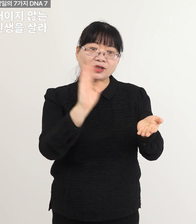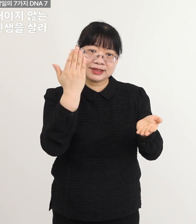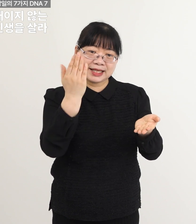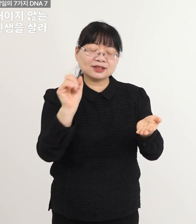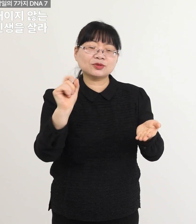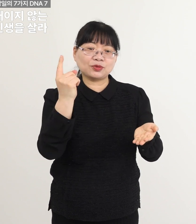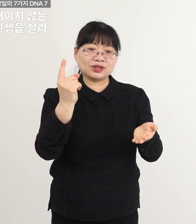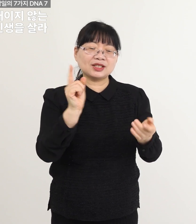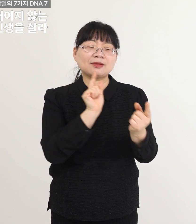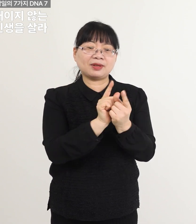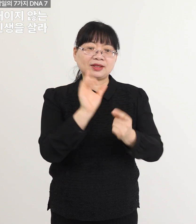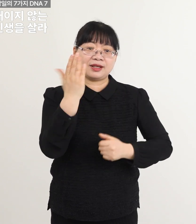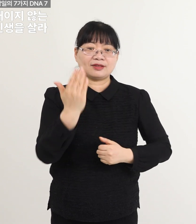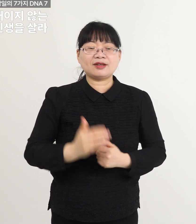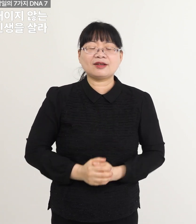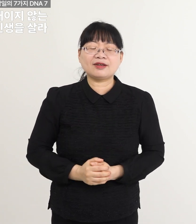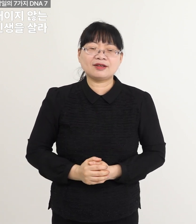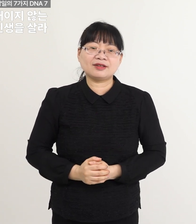계기가 된 거예요.